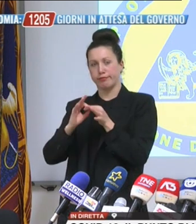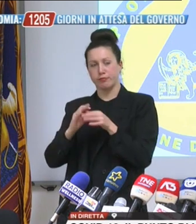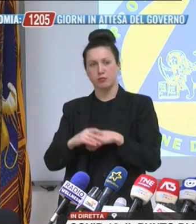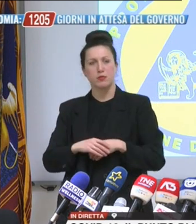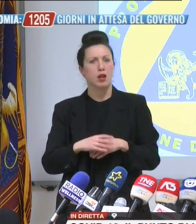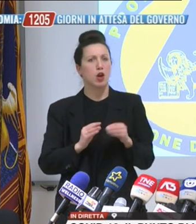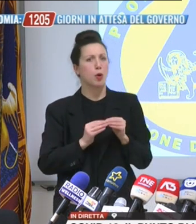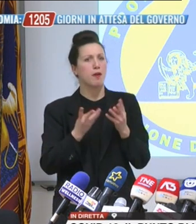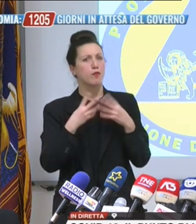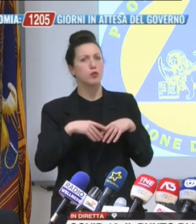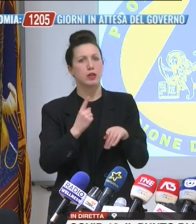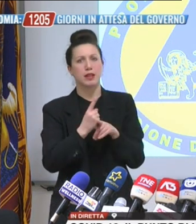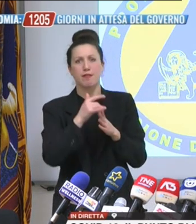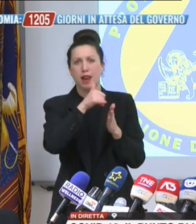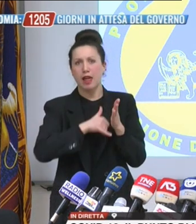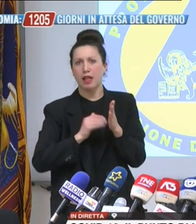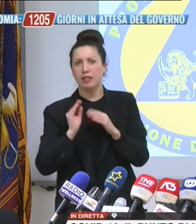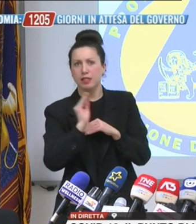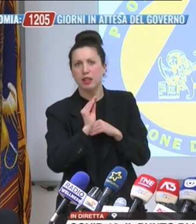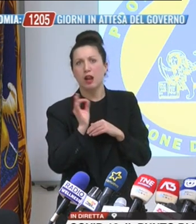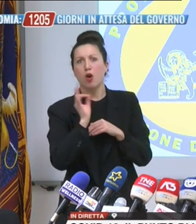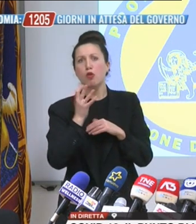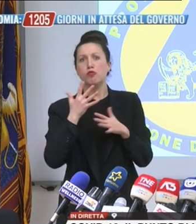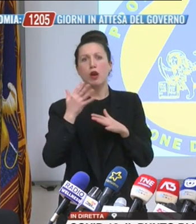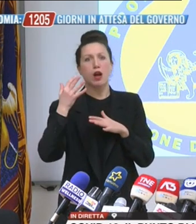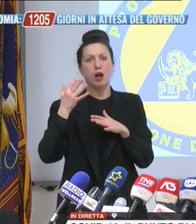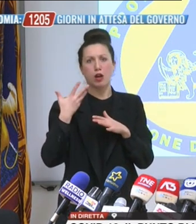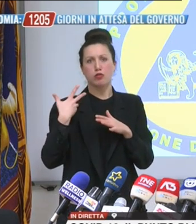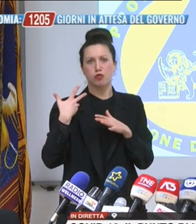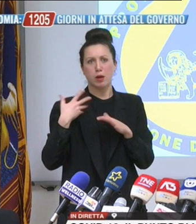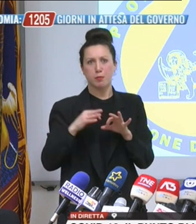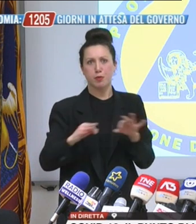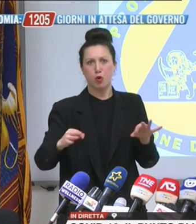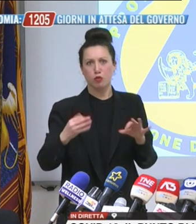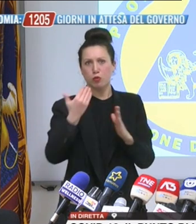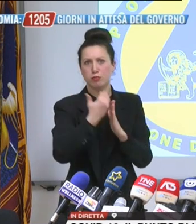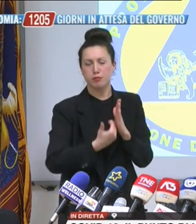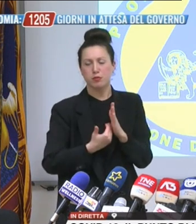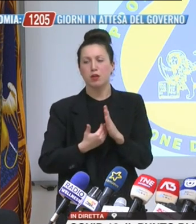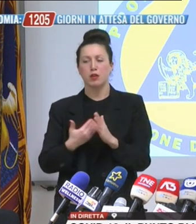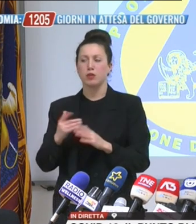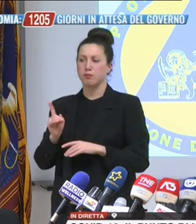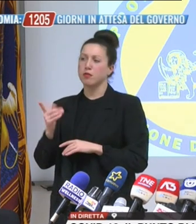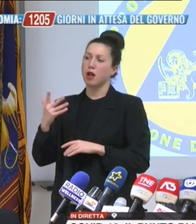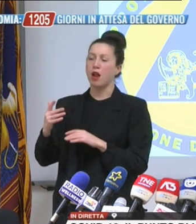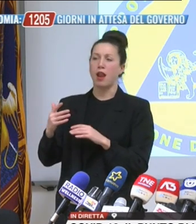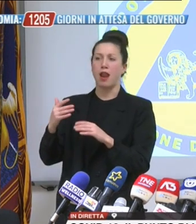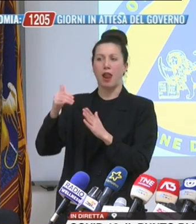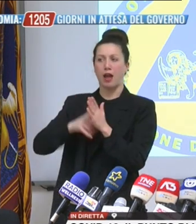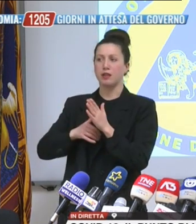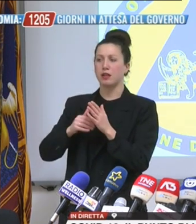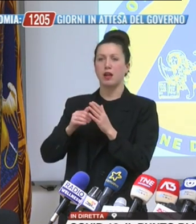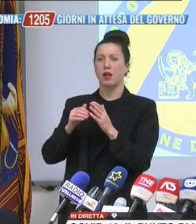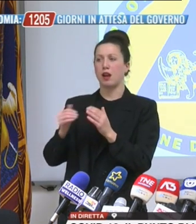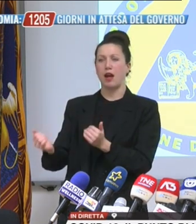o è già specificato? No, allora riceveranno la lettera come qualsiasi altra, in questo caso poi si metteranno in contatto